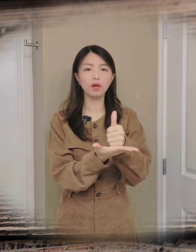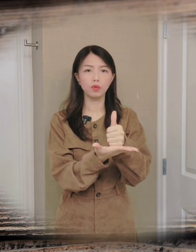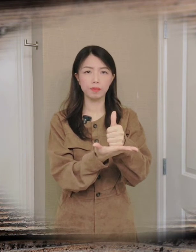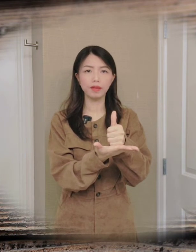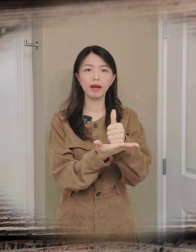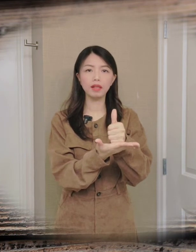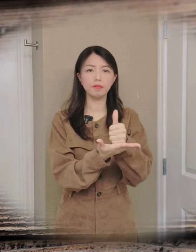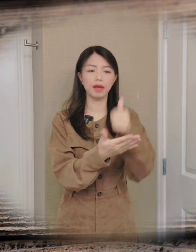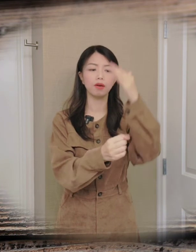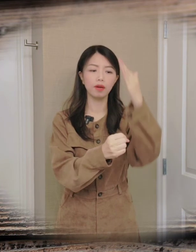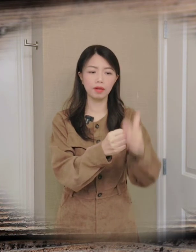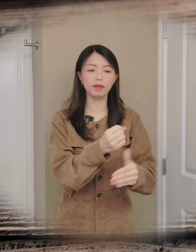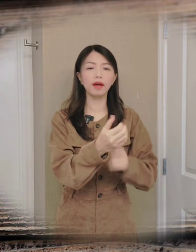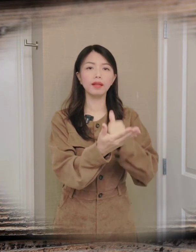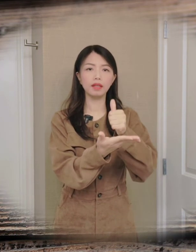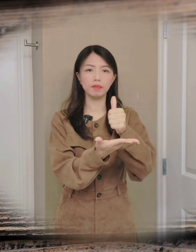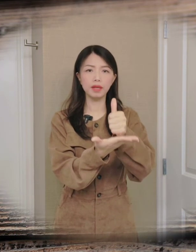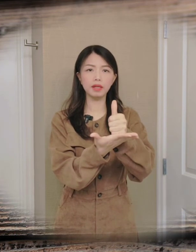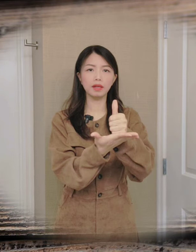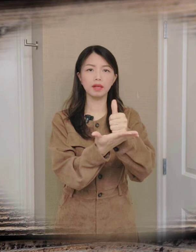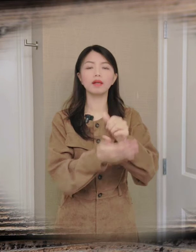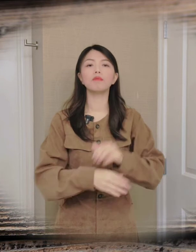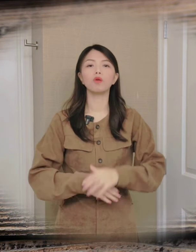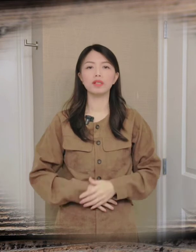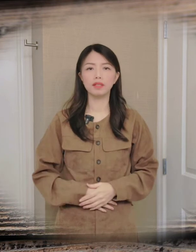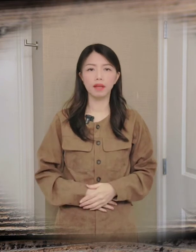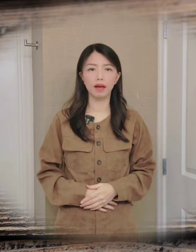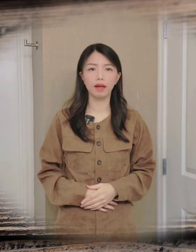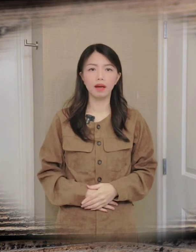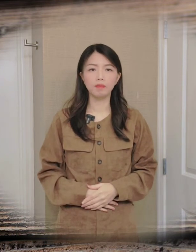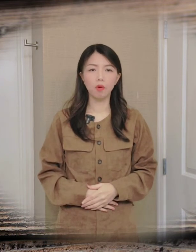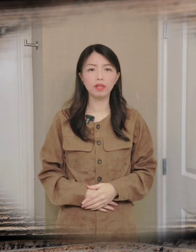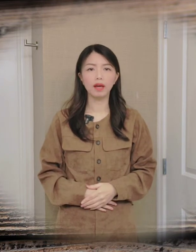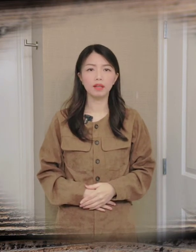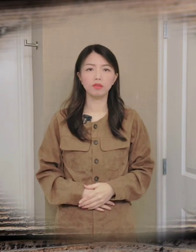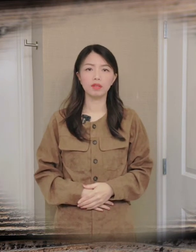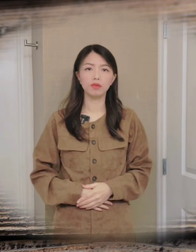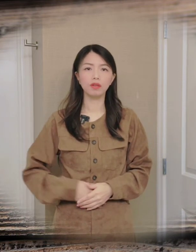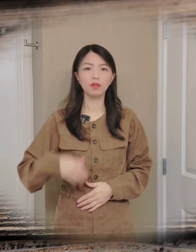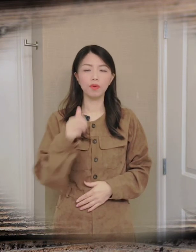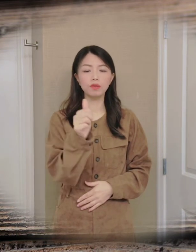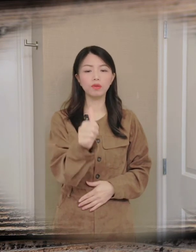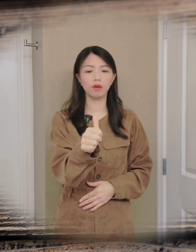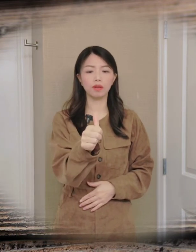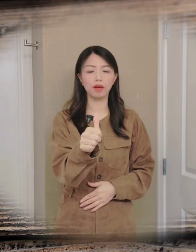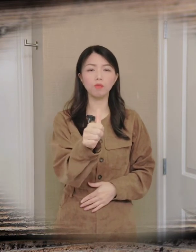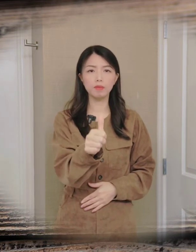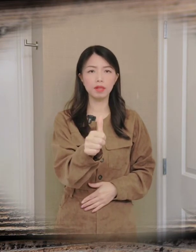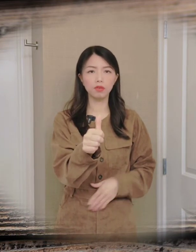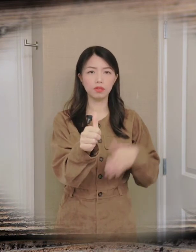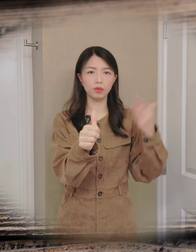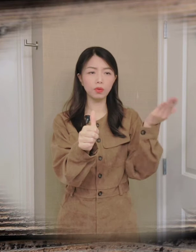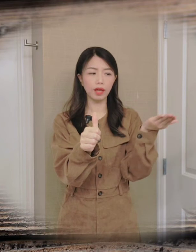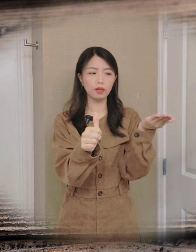위에 올려놓으시면 하나님이에요. 하나님이 먹이신다. 먹이다 이런 뜻의 수어는 왼손을 이렇게